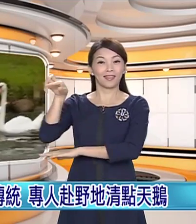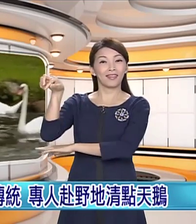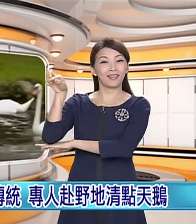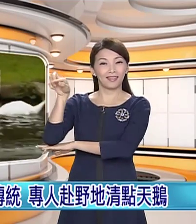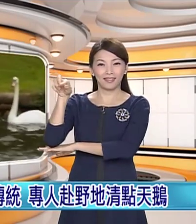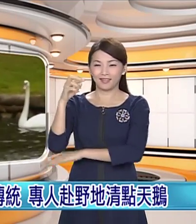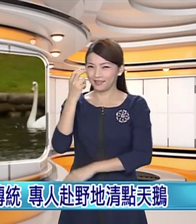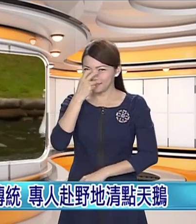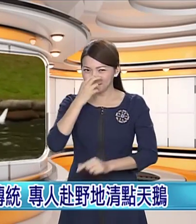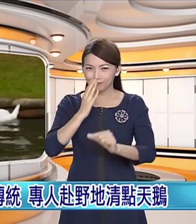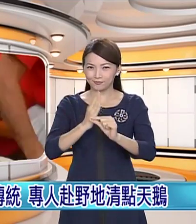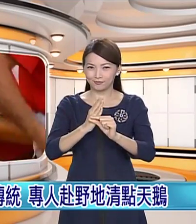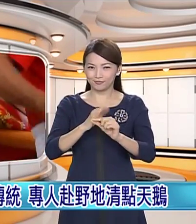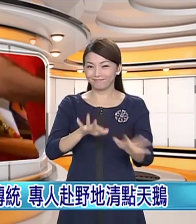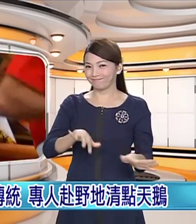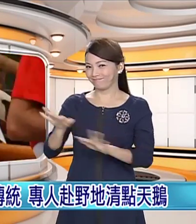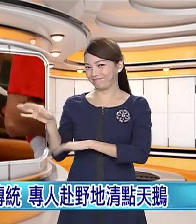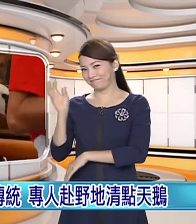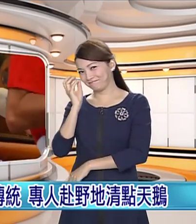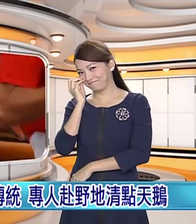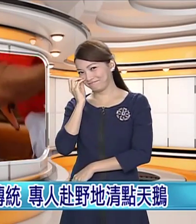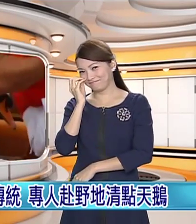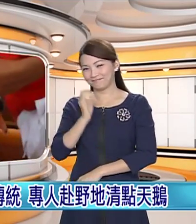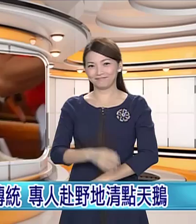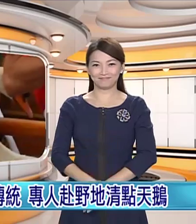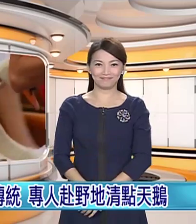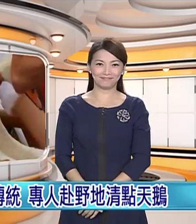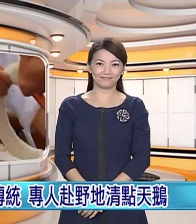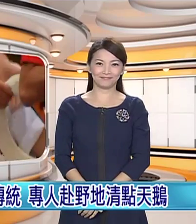传统，目前正在进行中，一起去看看。